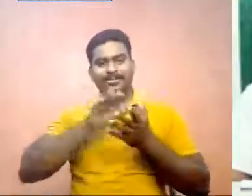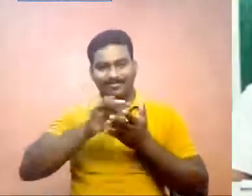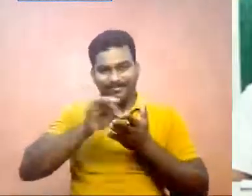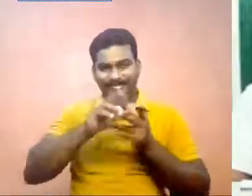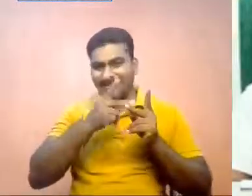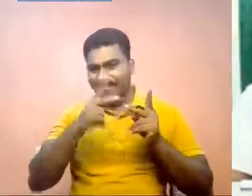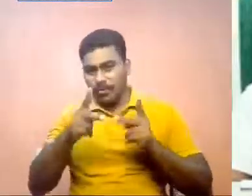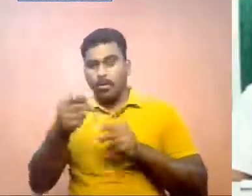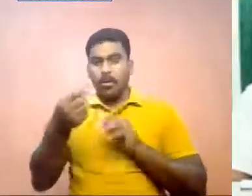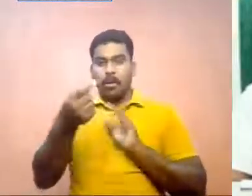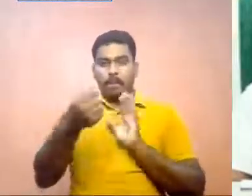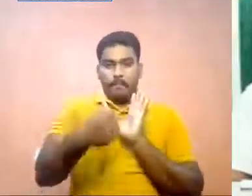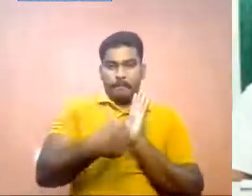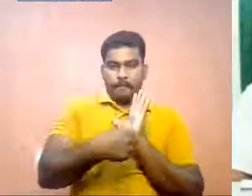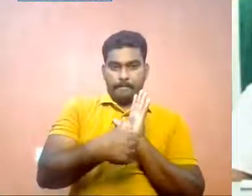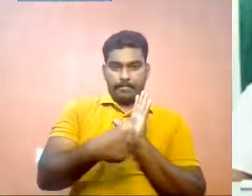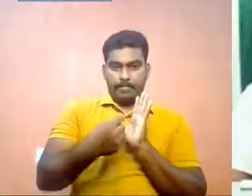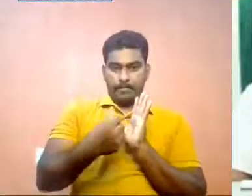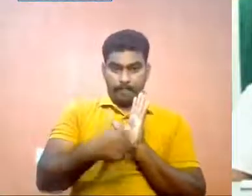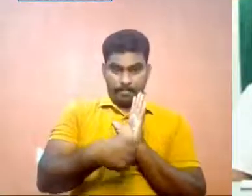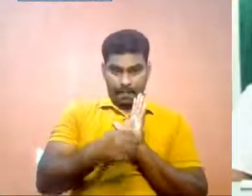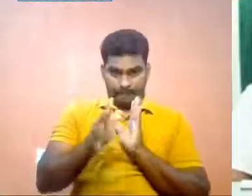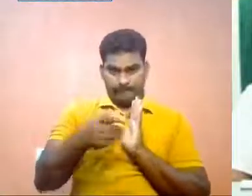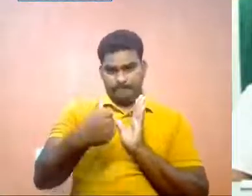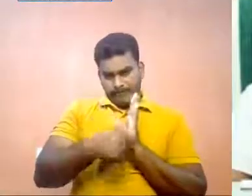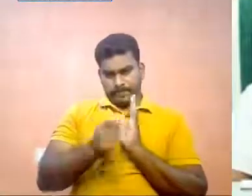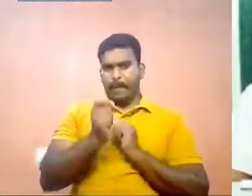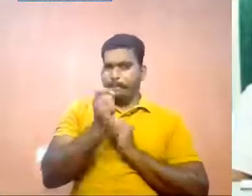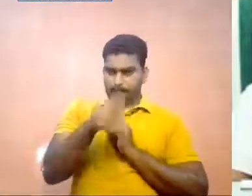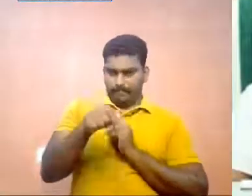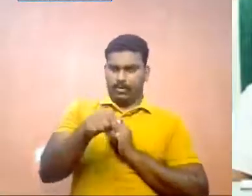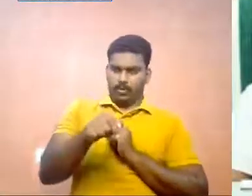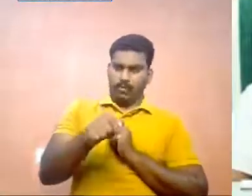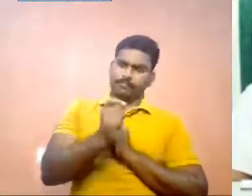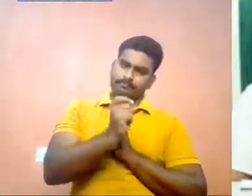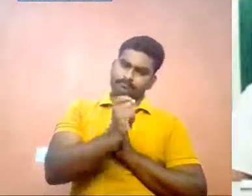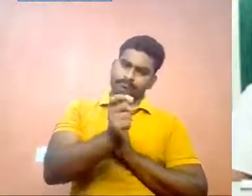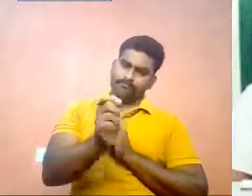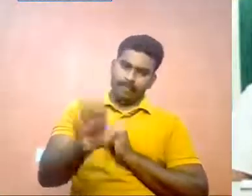ആനുകൂല്യങ്ങളും ഇപ്പോൾ തന്നെ വിതരണം ചെയ്യുകയാണ്.